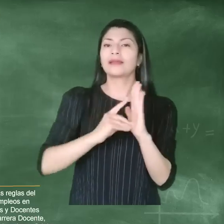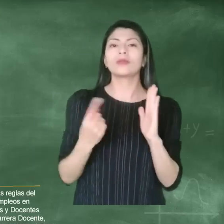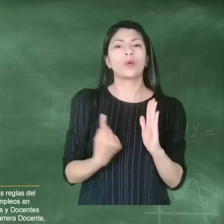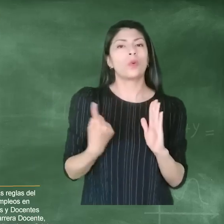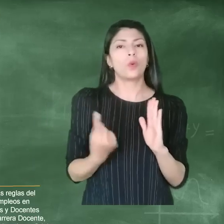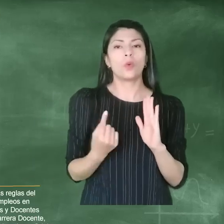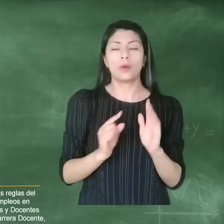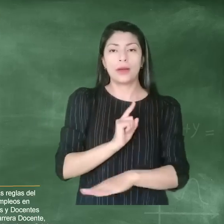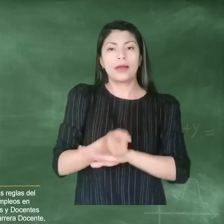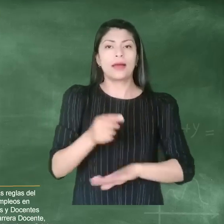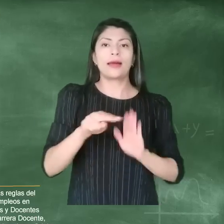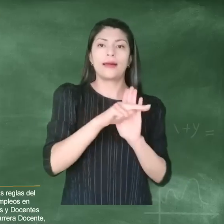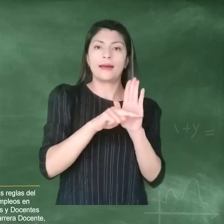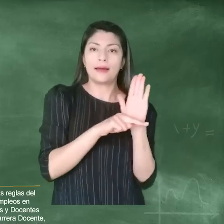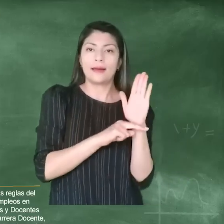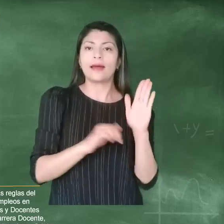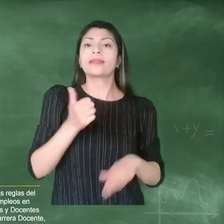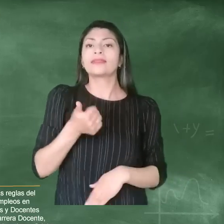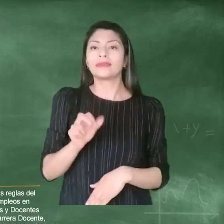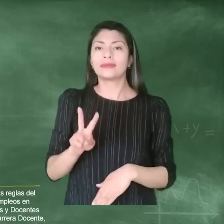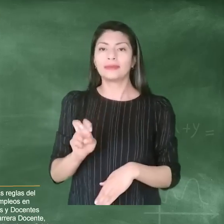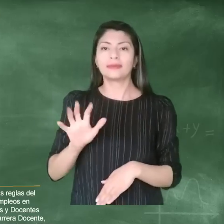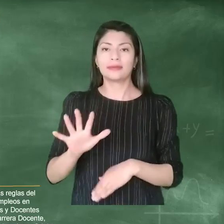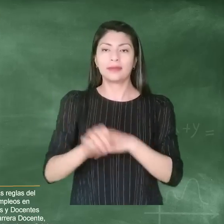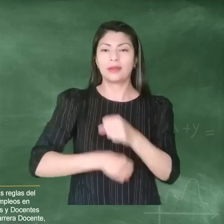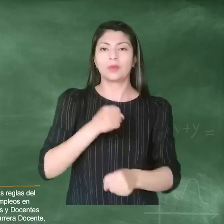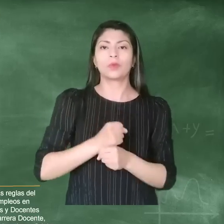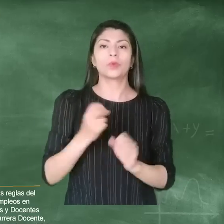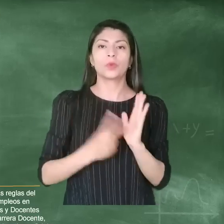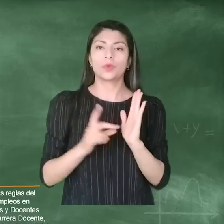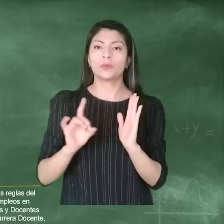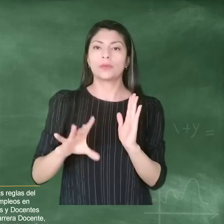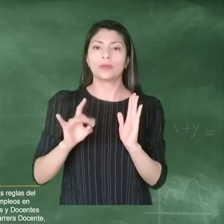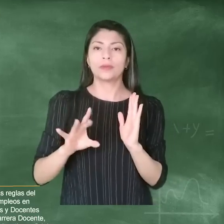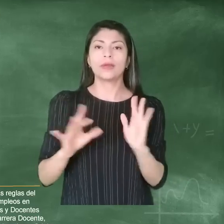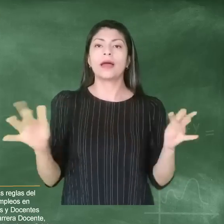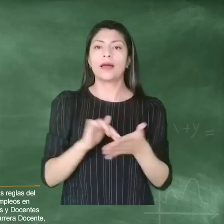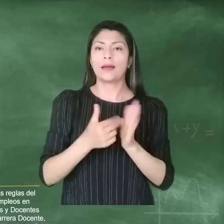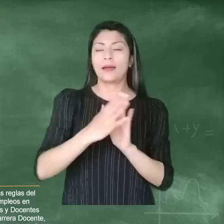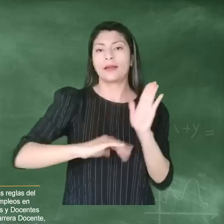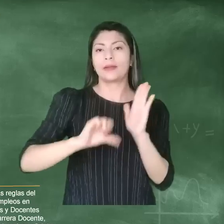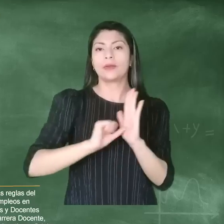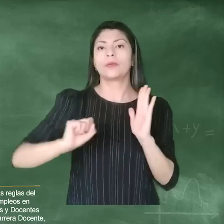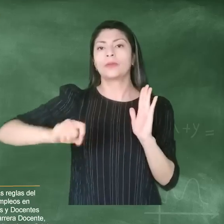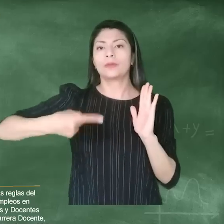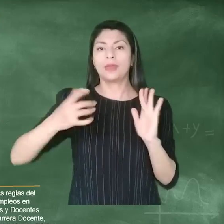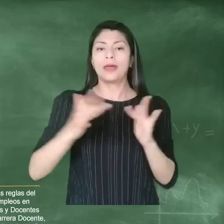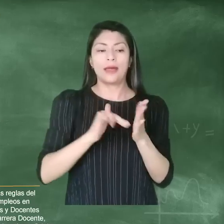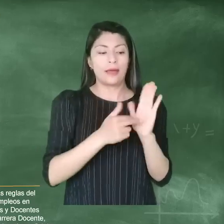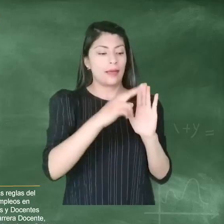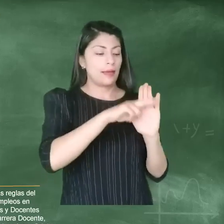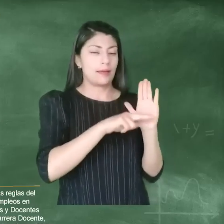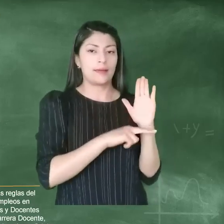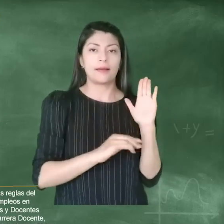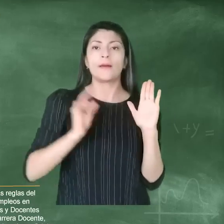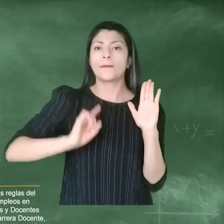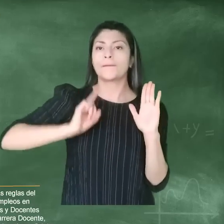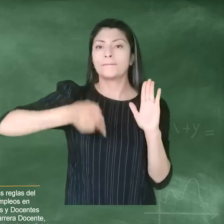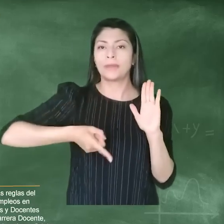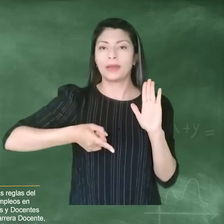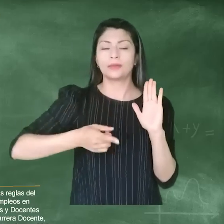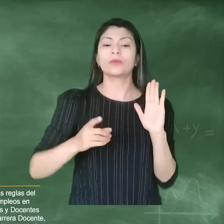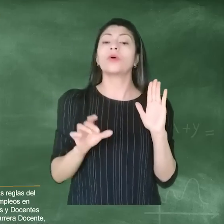2.4.1.1.5. del Decreto Único Reglamentario 1075 de 2015 subrogado por el artículo 1 del